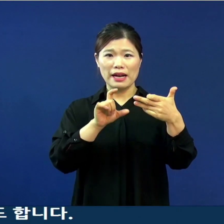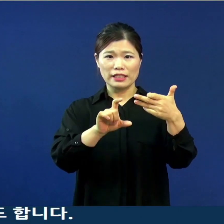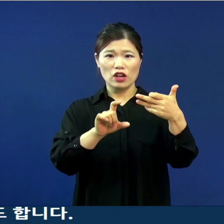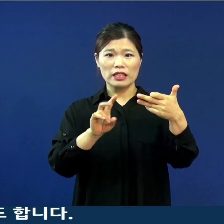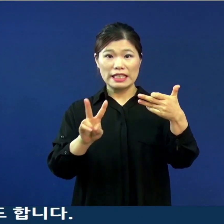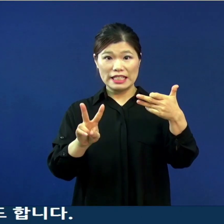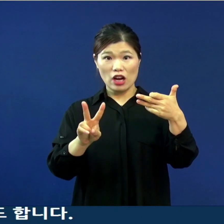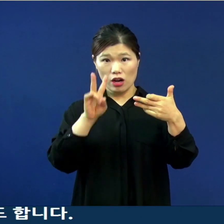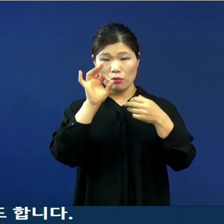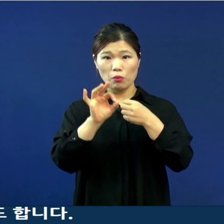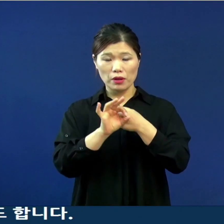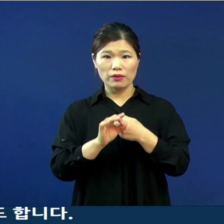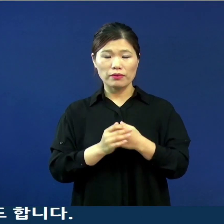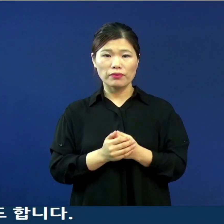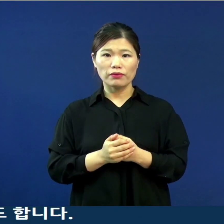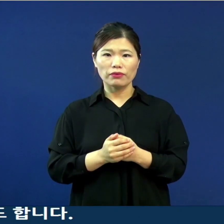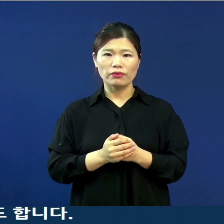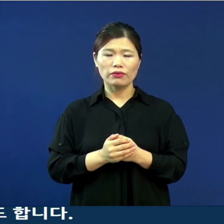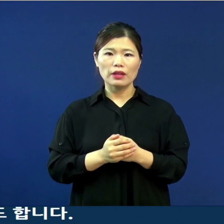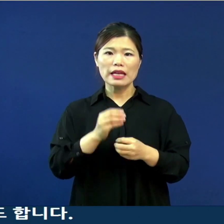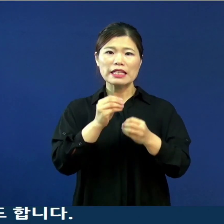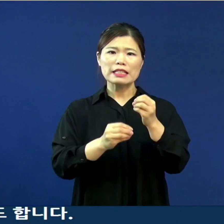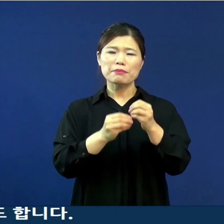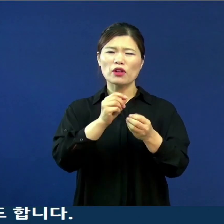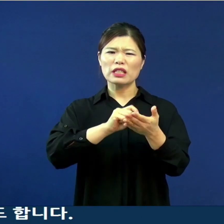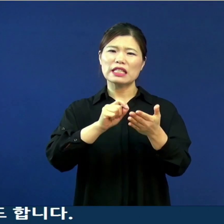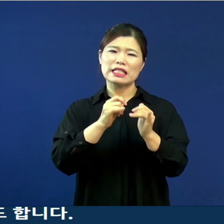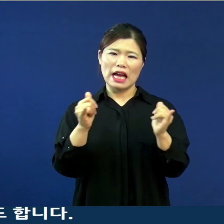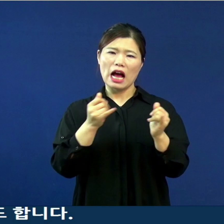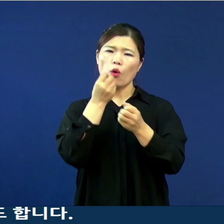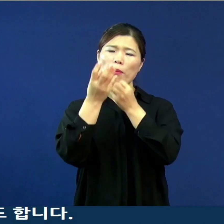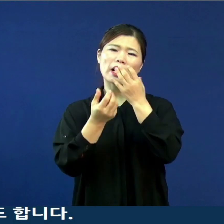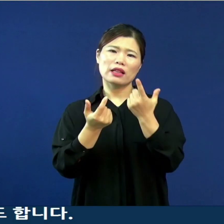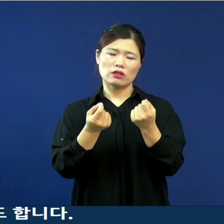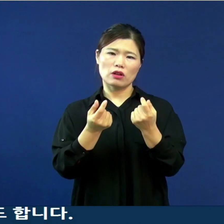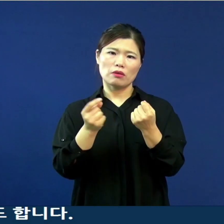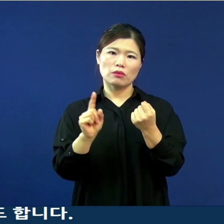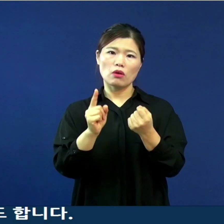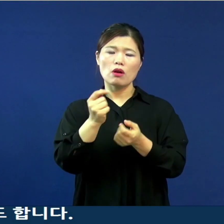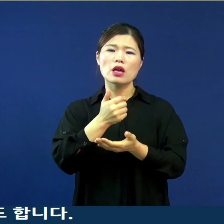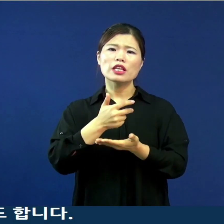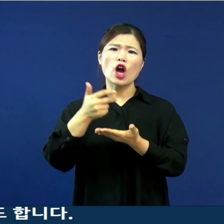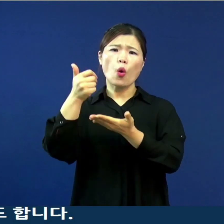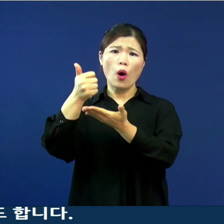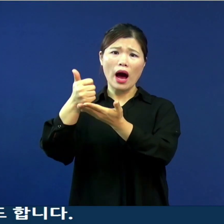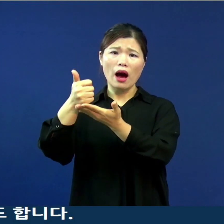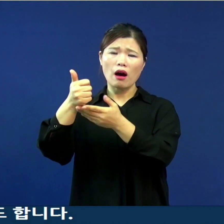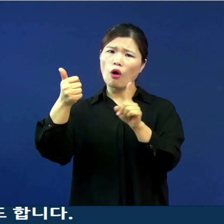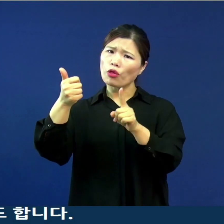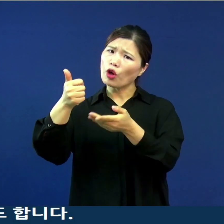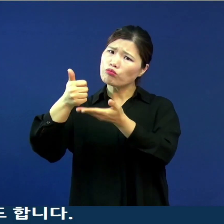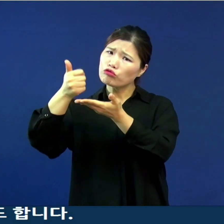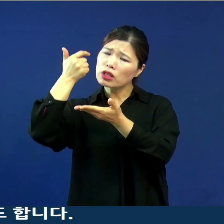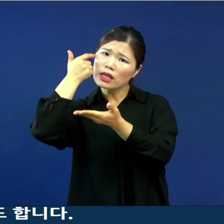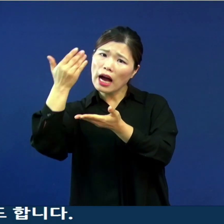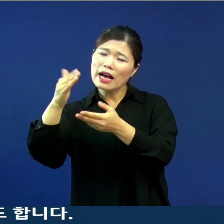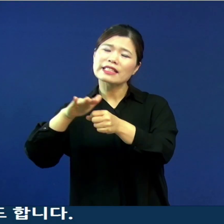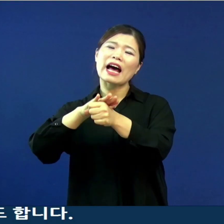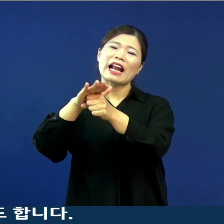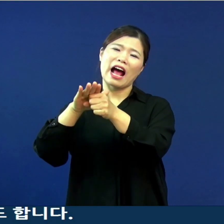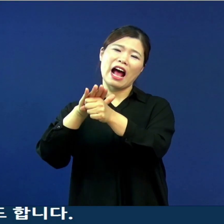2절에 보면 시편 기자가 고백하고 있는 여호와가 어떤 분이냐, 사랑의 대상일 뿐만